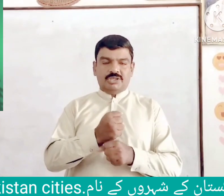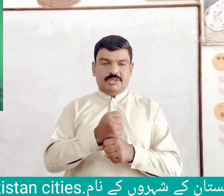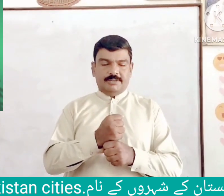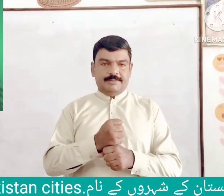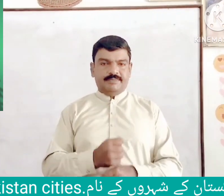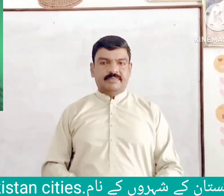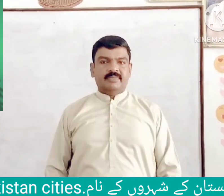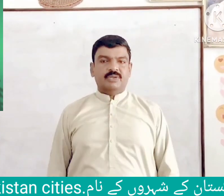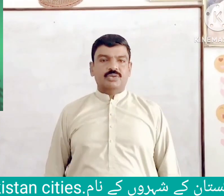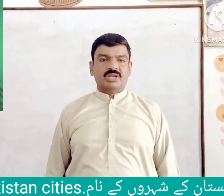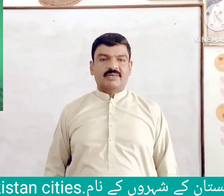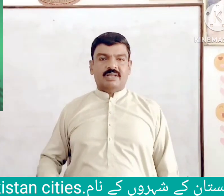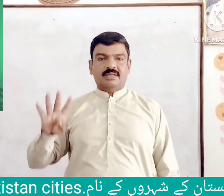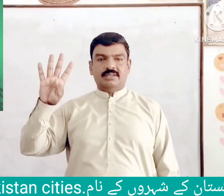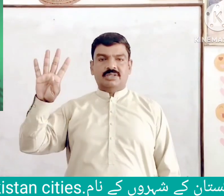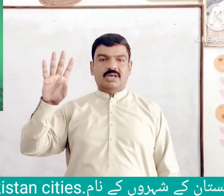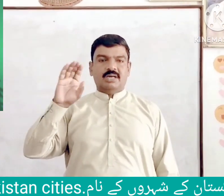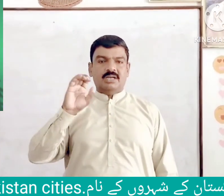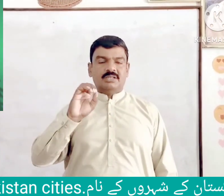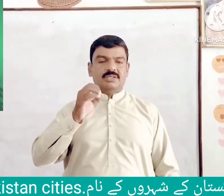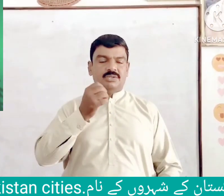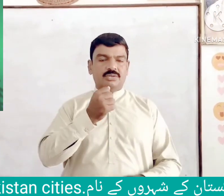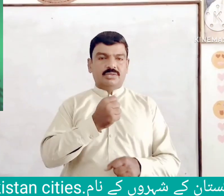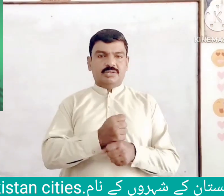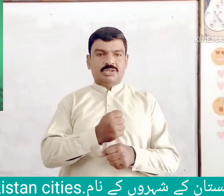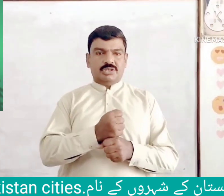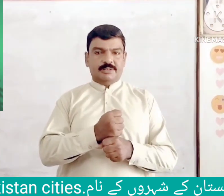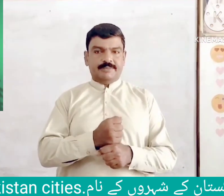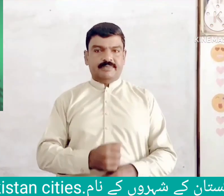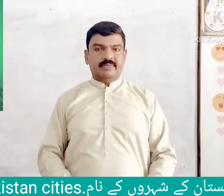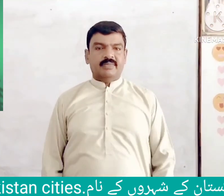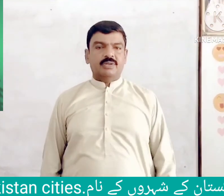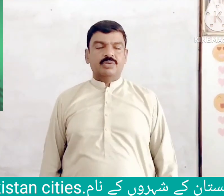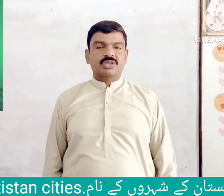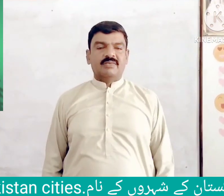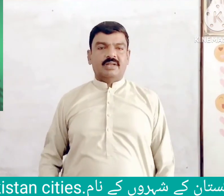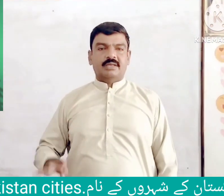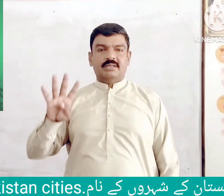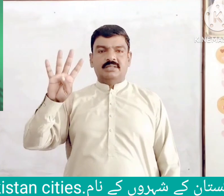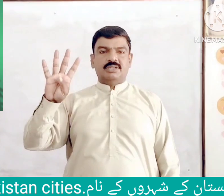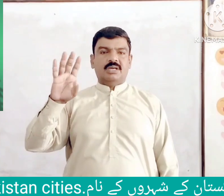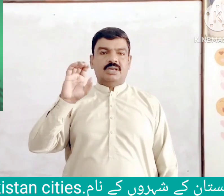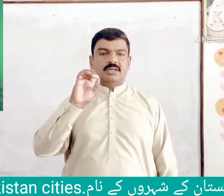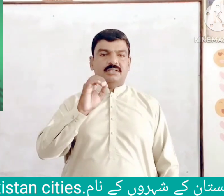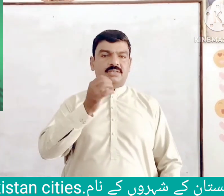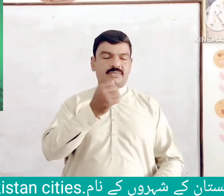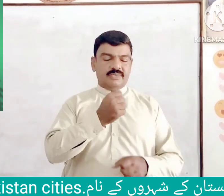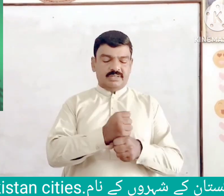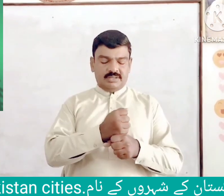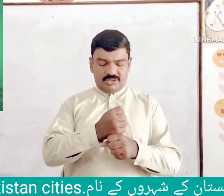40G, गुजरांवाला, 40G, गुजरांवाला,